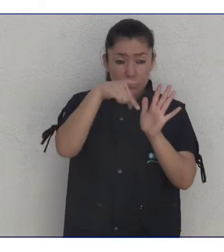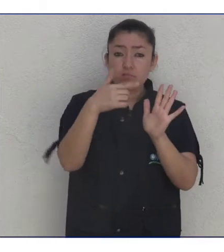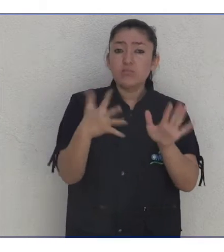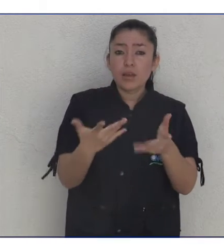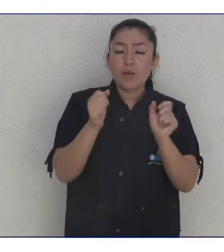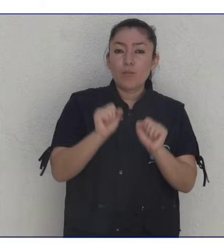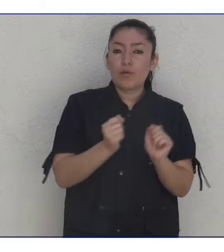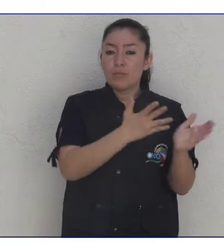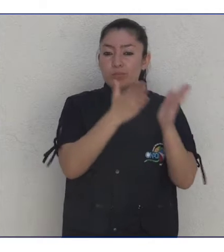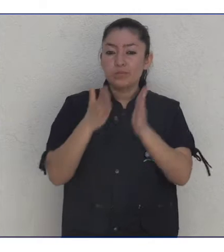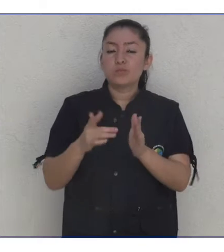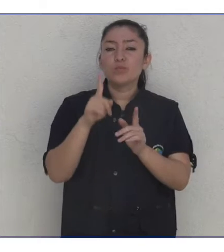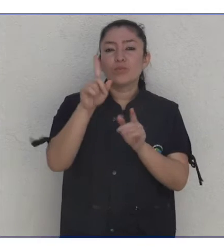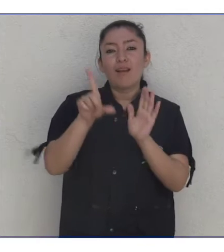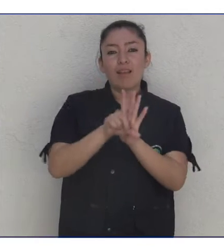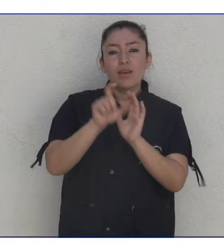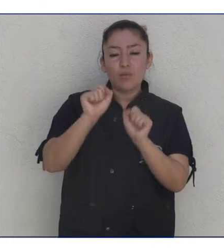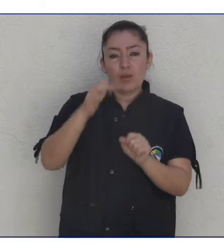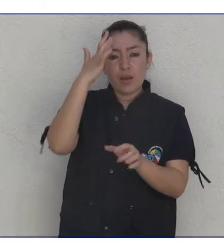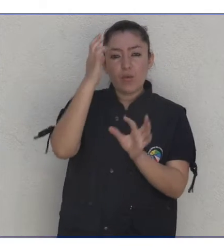considerada